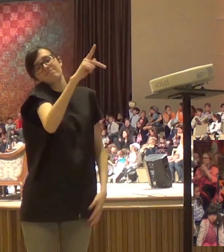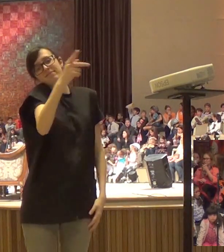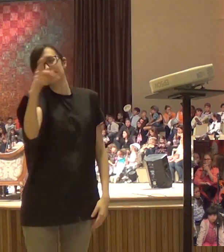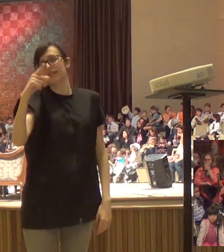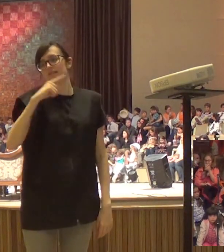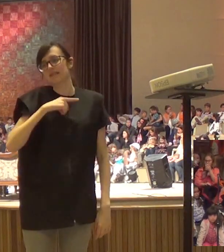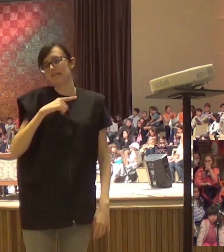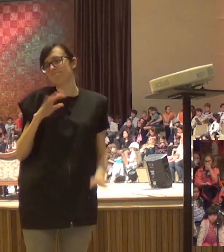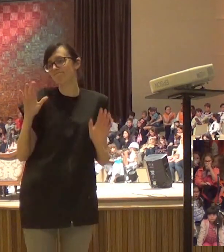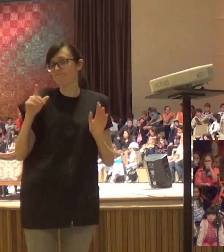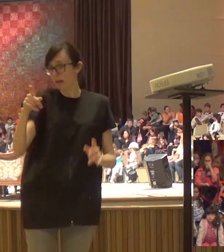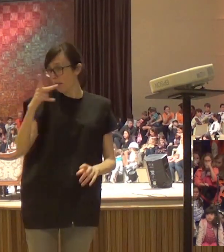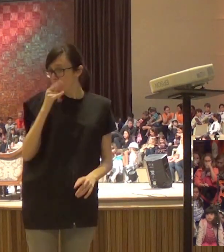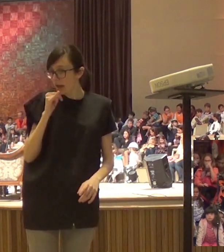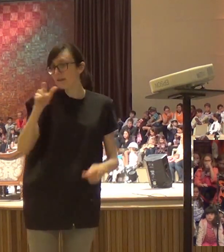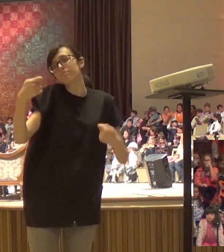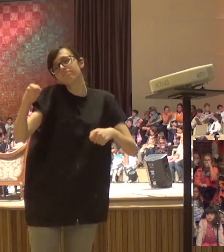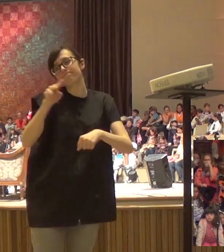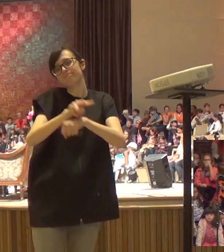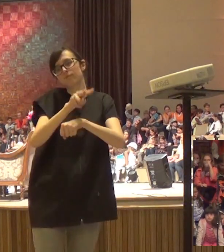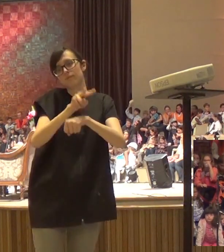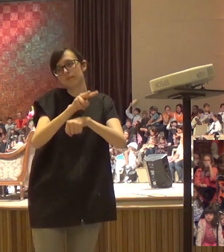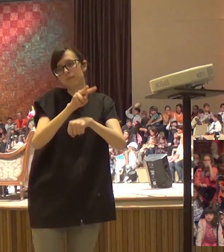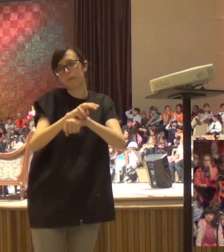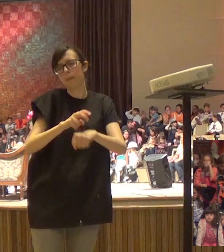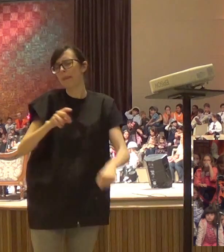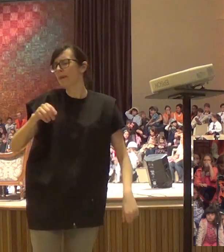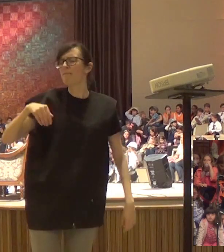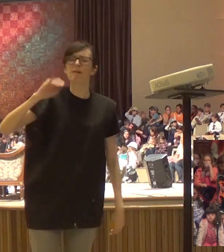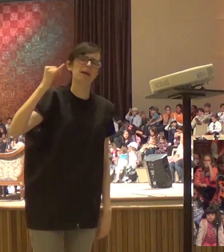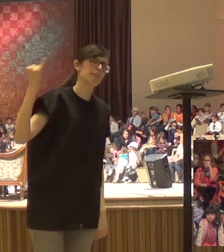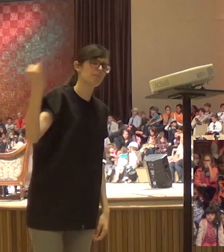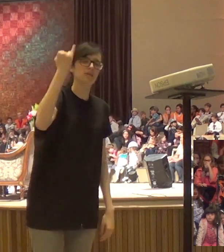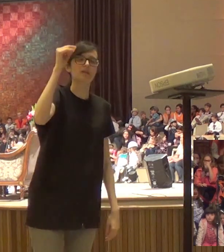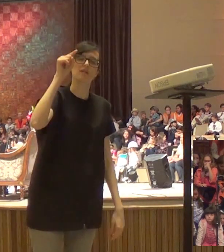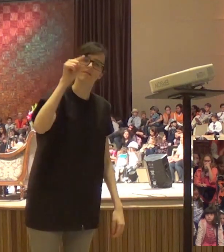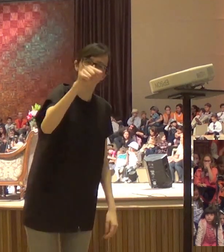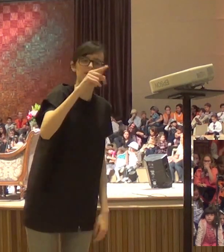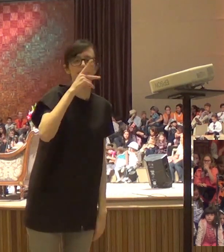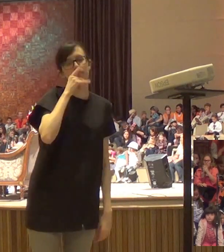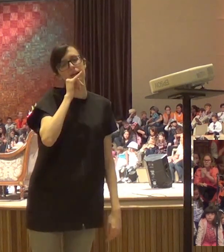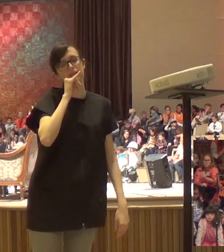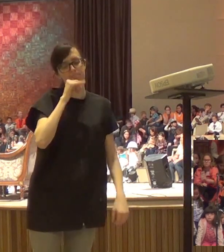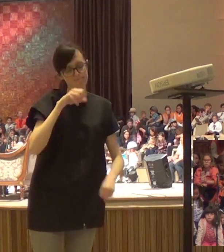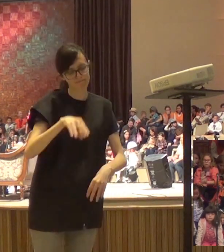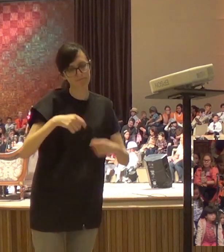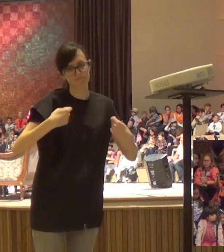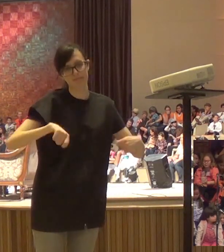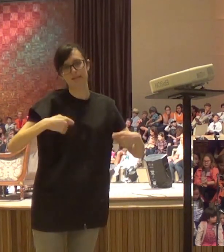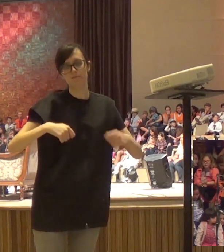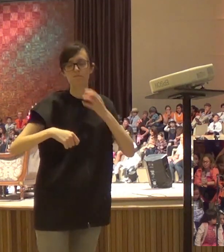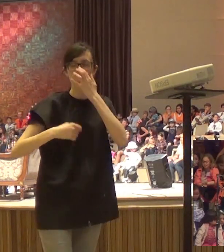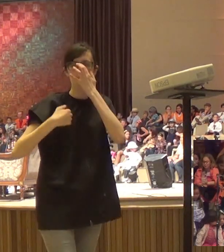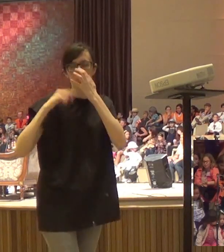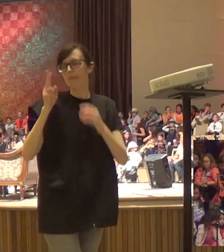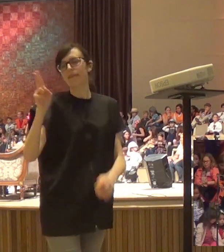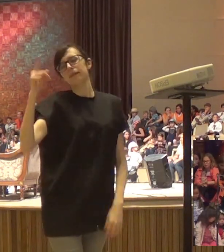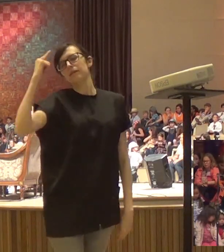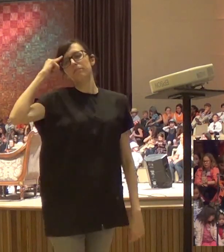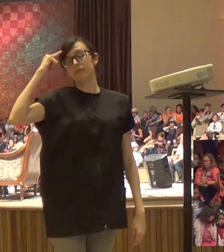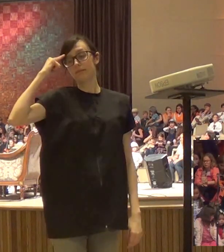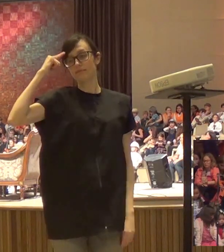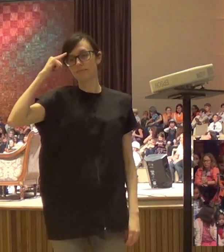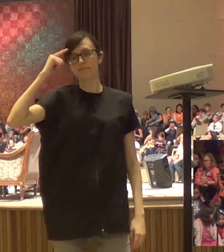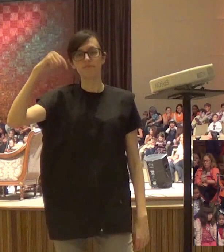nas tuas mãos como pai. O primeiro responsável por isso é você como pai. Eu sempre penso o